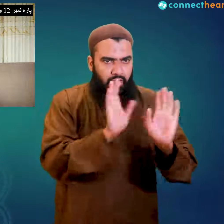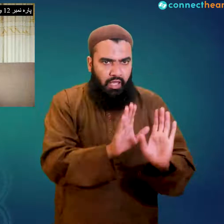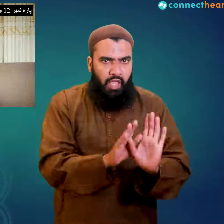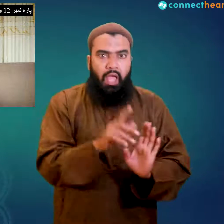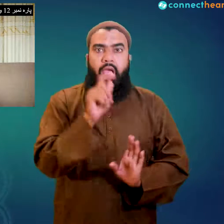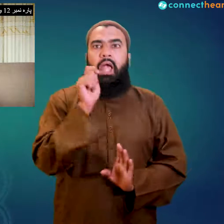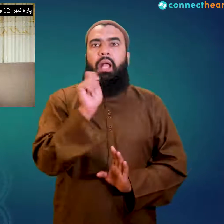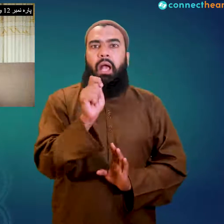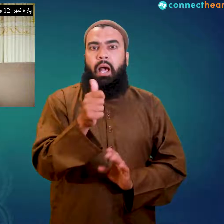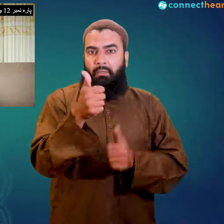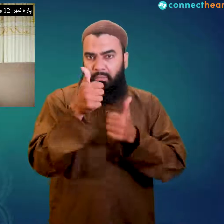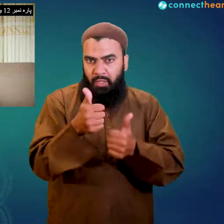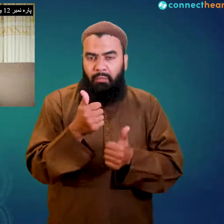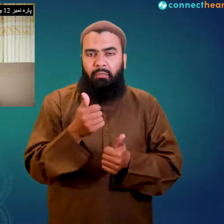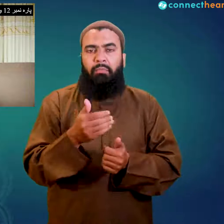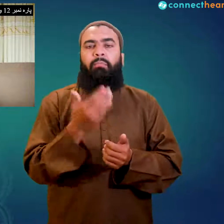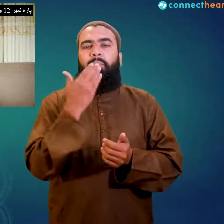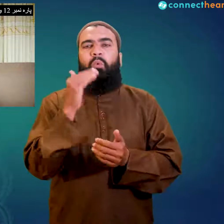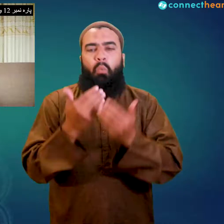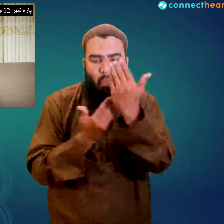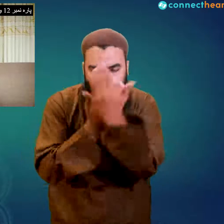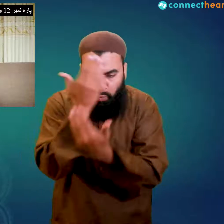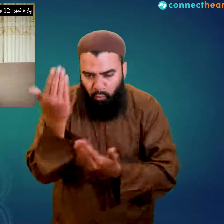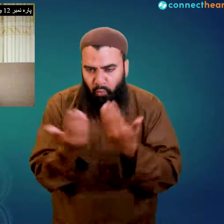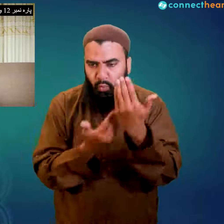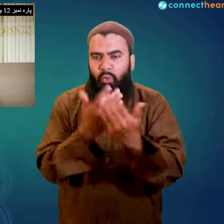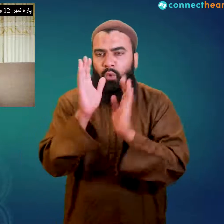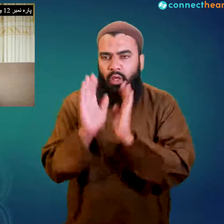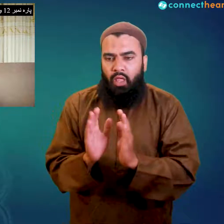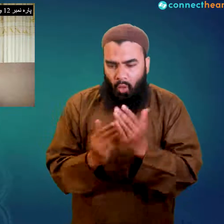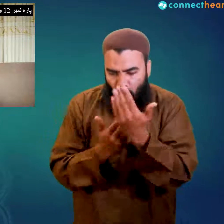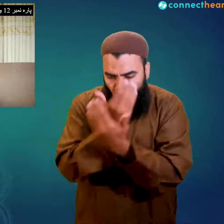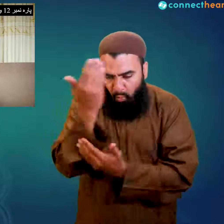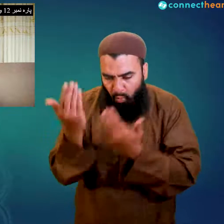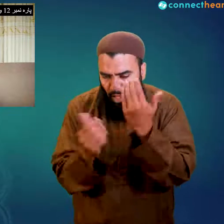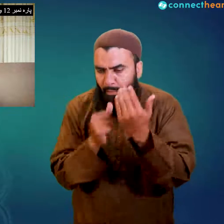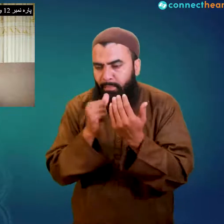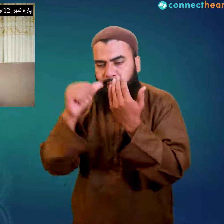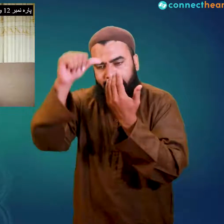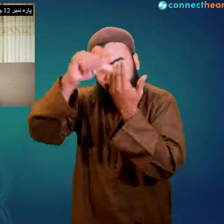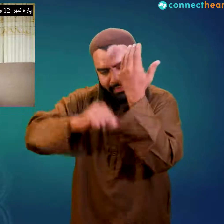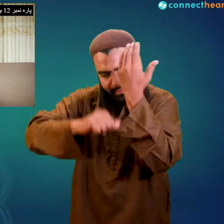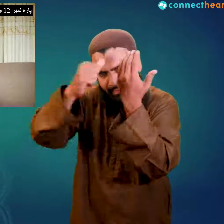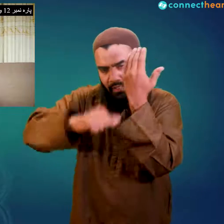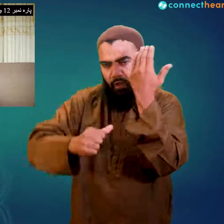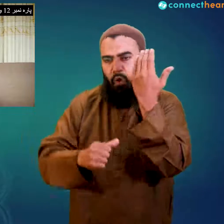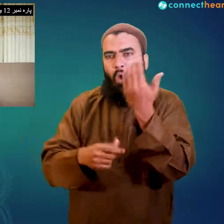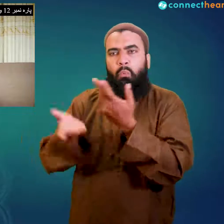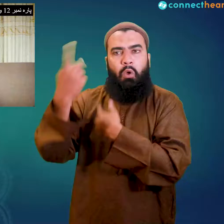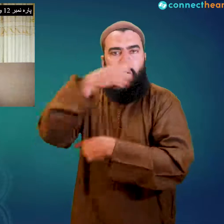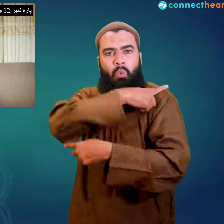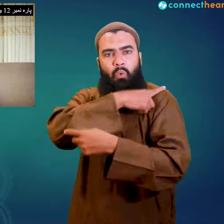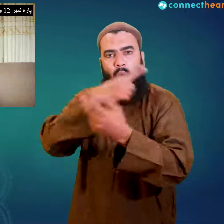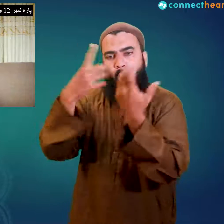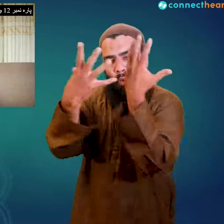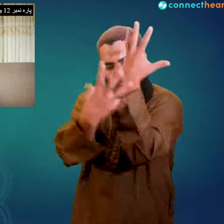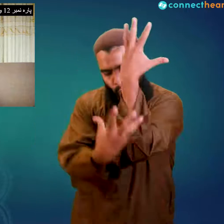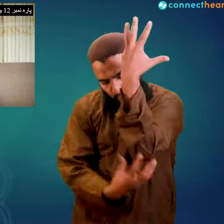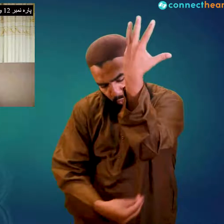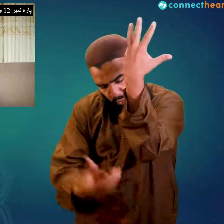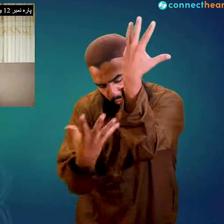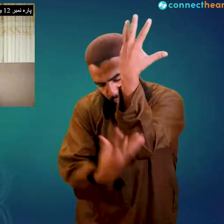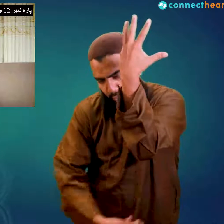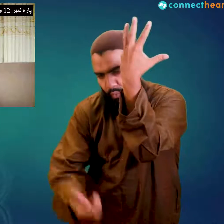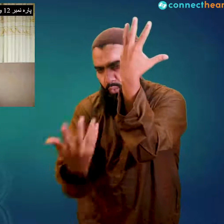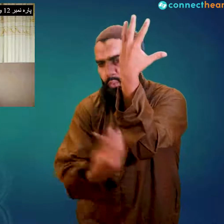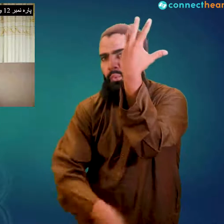ہیں اللہ رب العزت وہ معاف فرما دیتے ہیں۔ اسی طرح حدیث مبارکہ میں آتا ہے کہ مومن جب ایک نماز باجماعت ادا کرتا